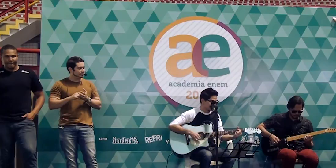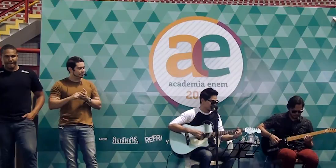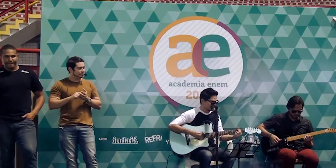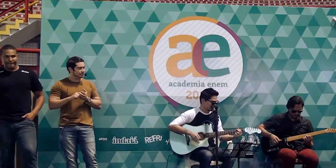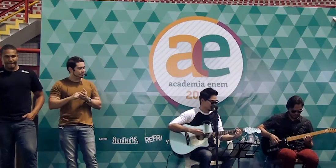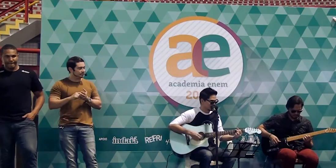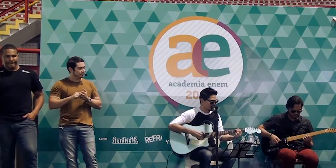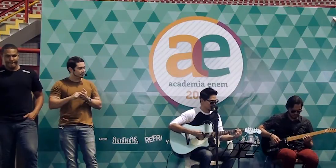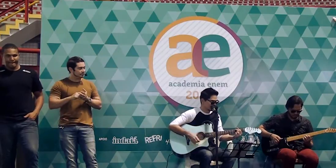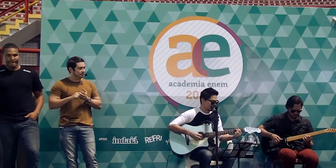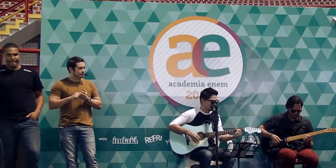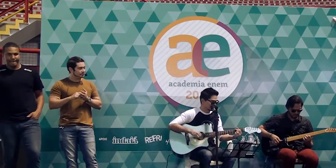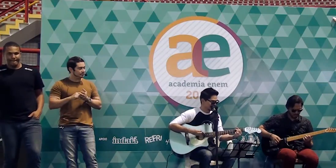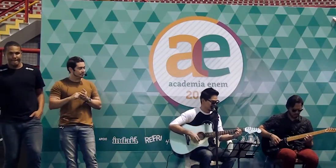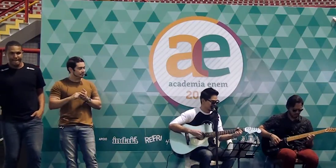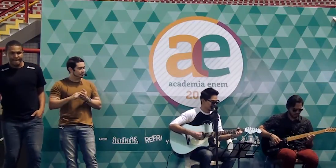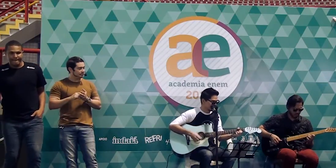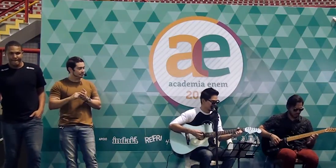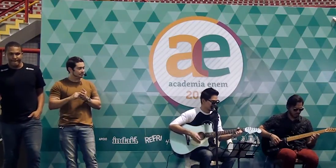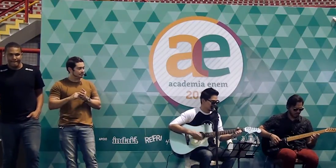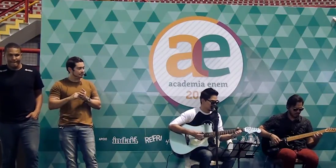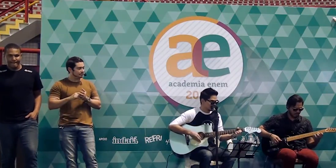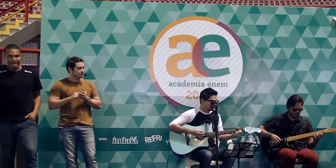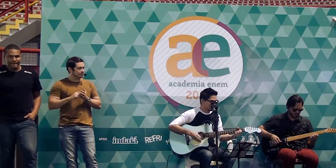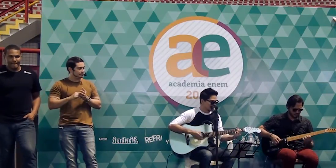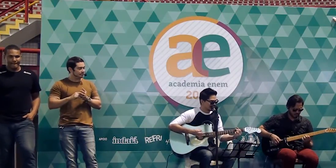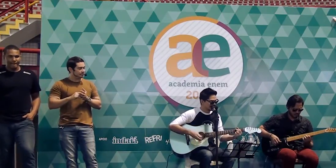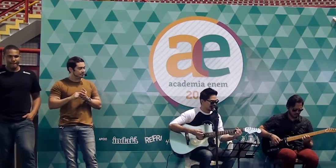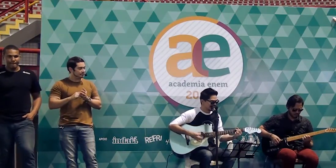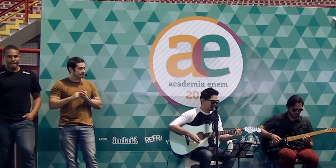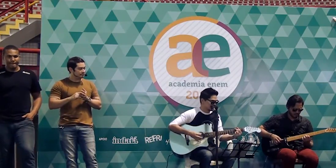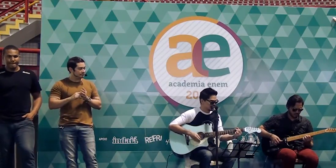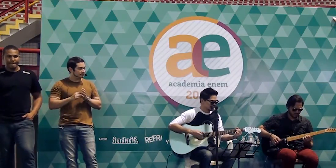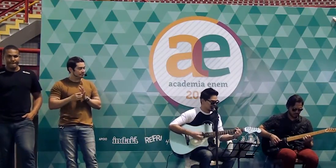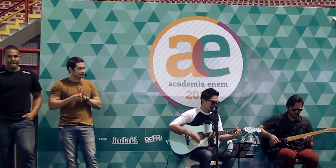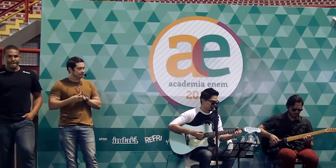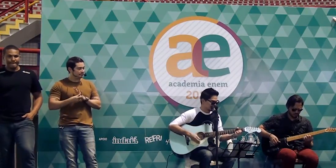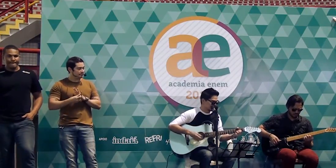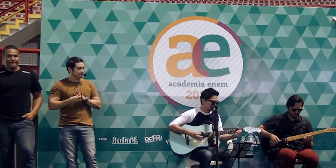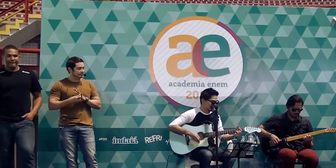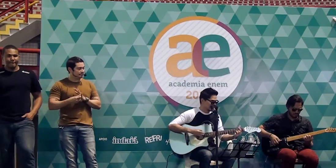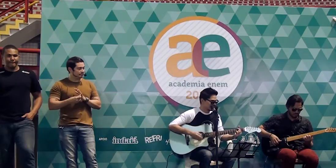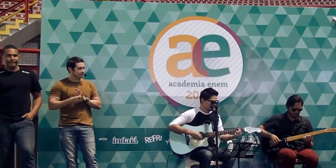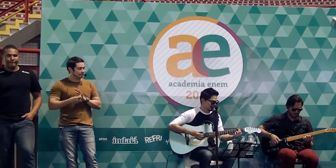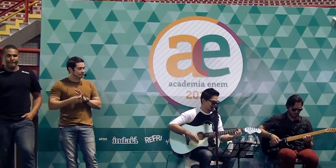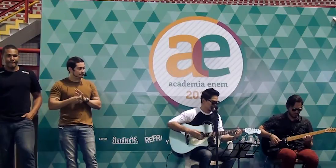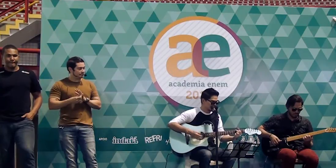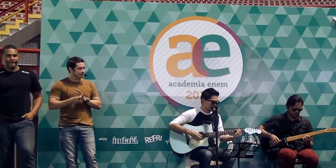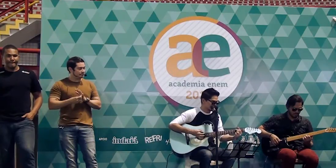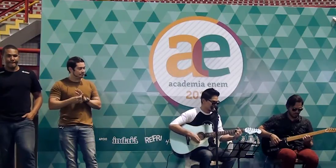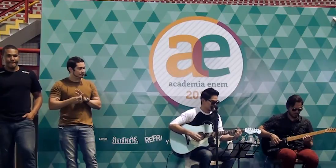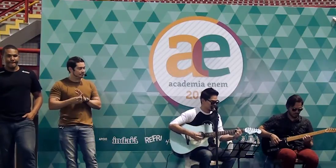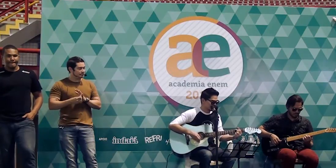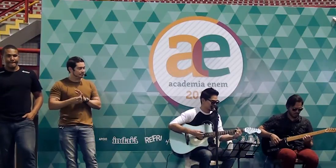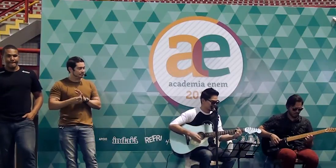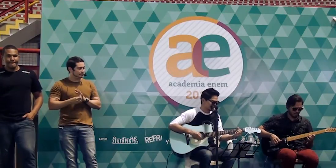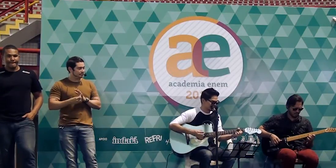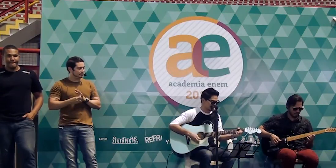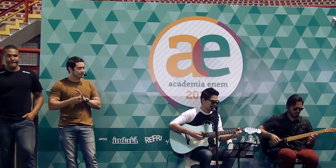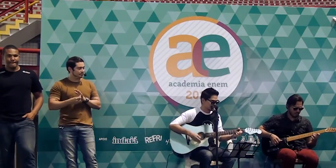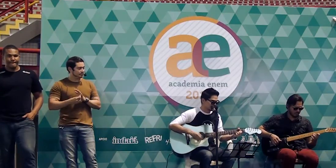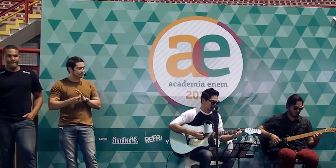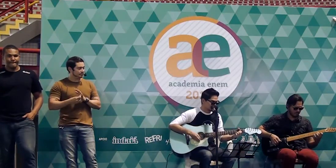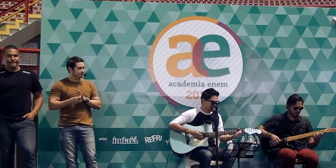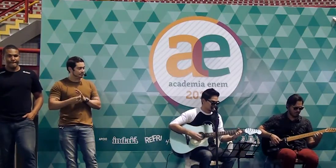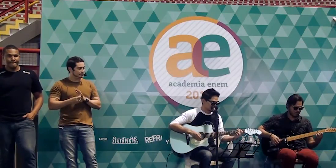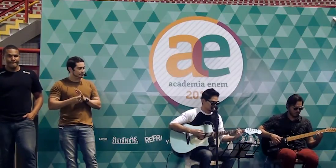linda! O ano novo eu começo a trabalhar, cortar madeira, aprendiz de carpinteiro, eu ganhava 100 mil por mês em